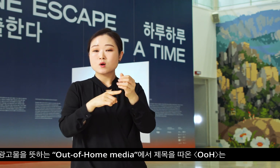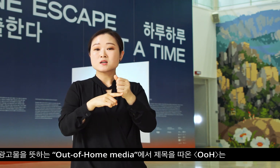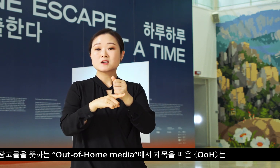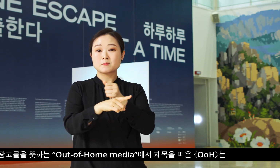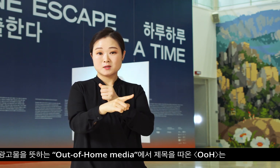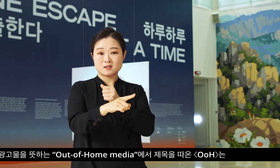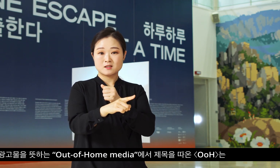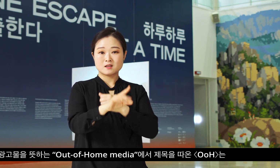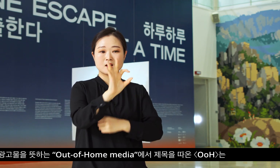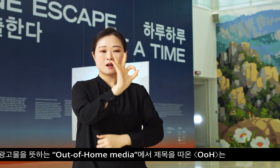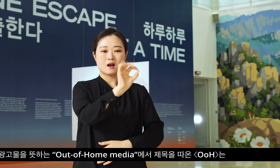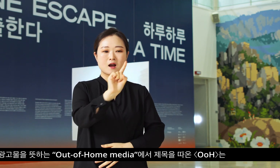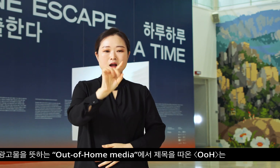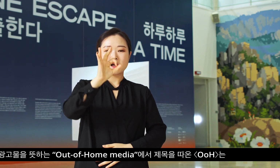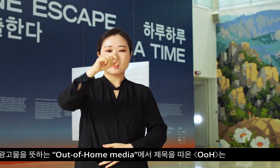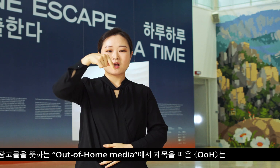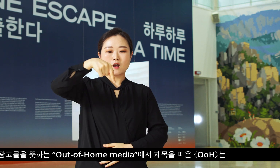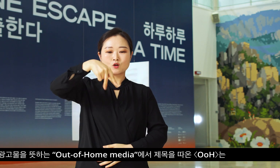아웃 오브 홈 미디어에서